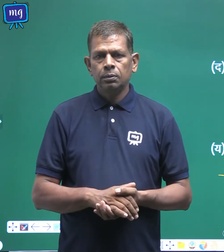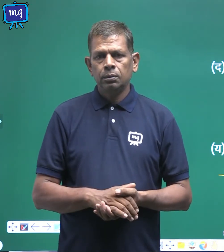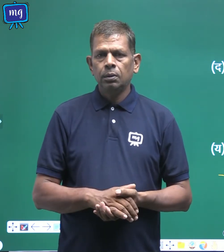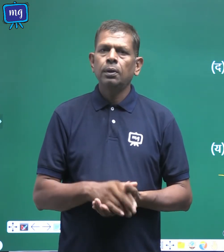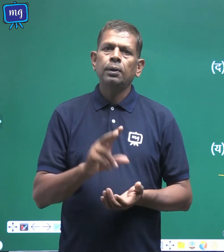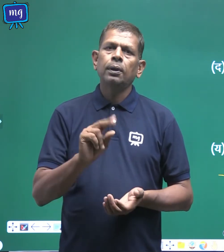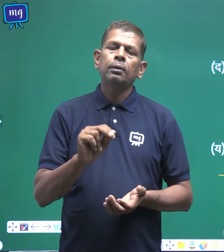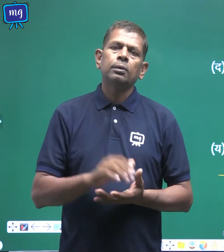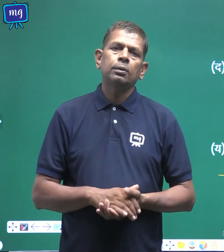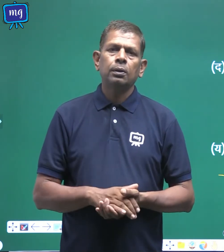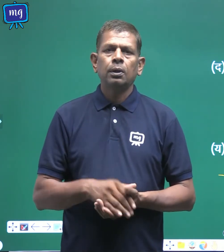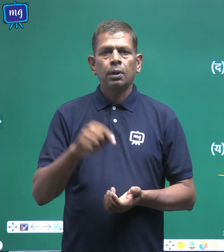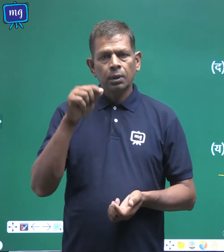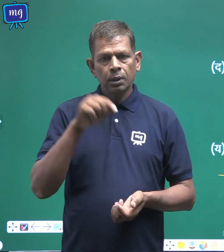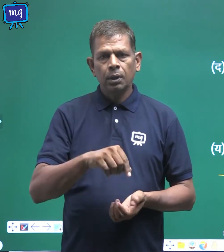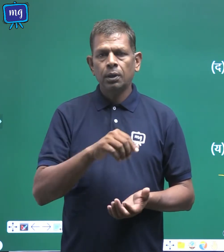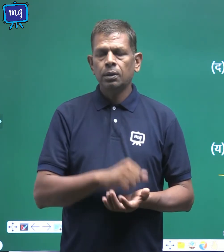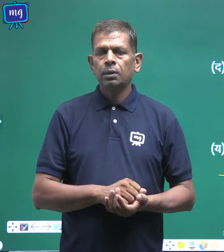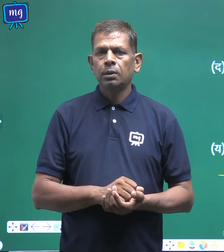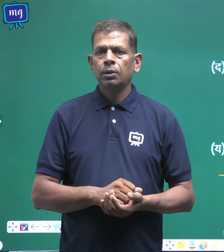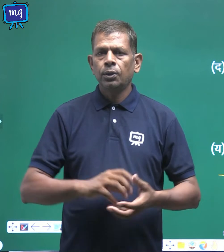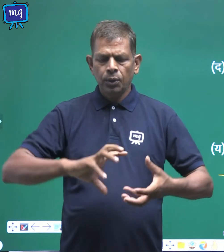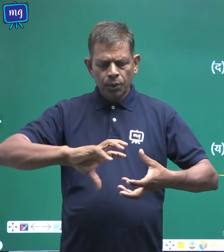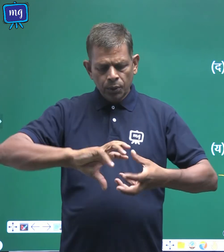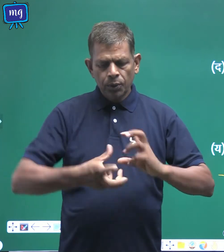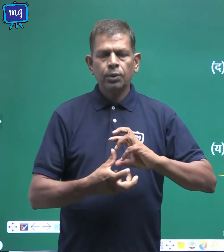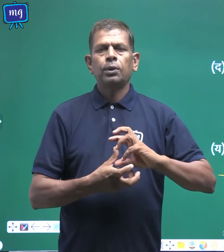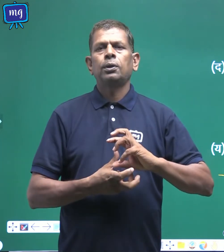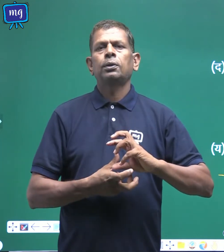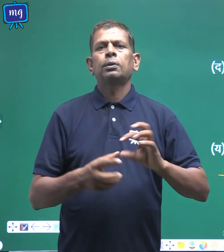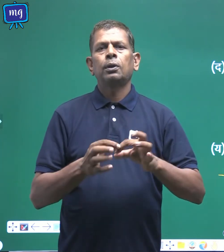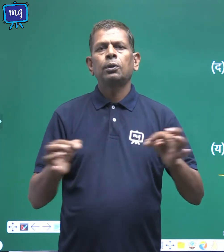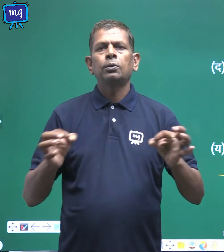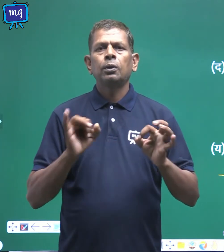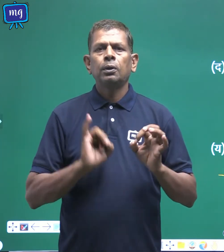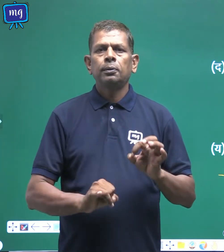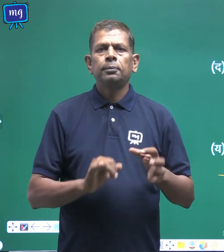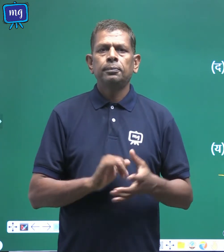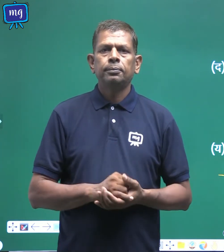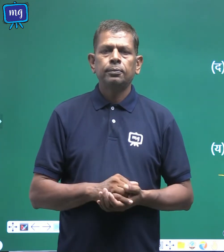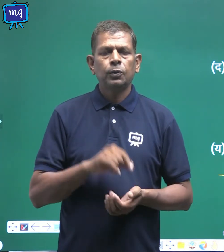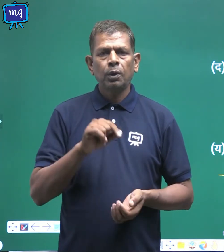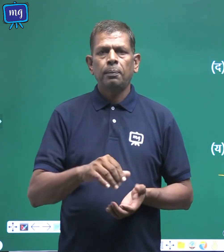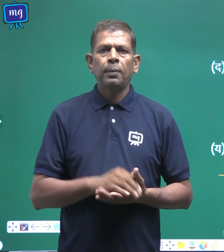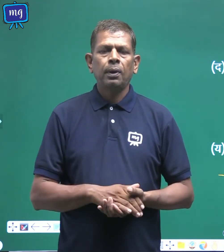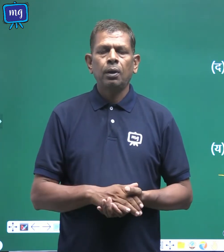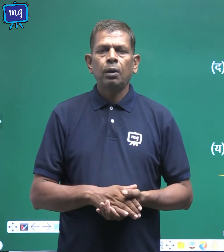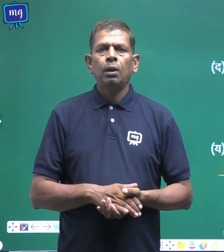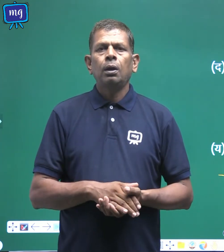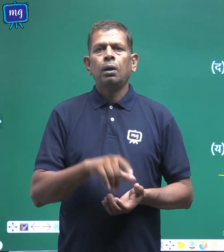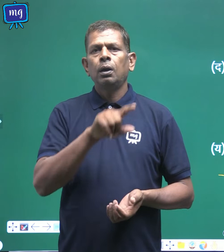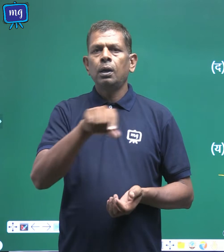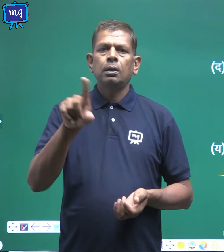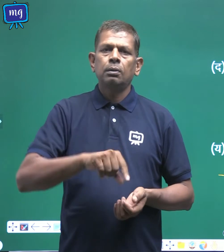नहीं बच्चों, यह एक संश्लिष्ट तंतु है, तो हम असत्य पर